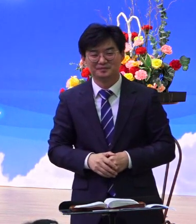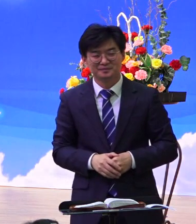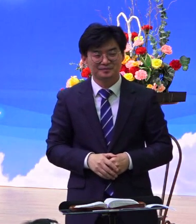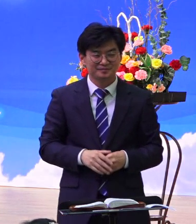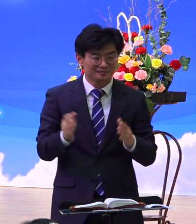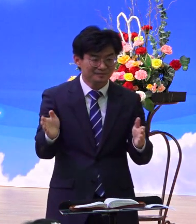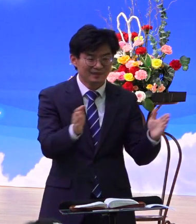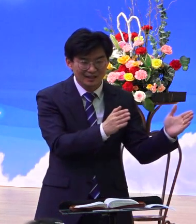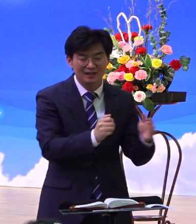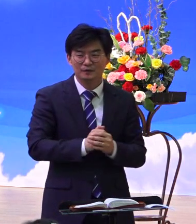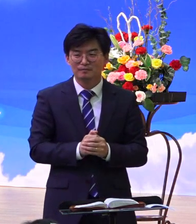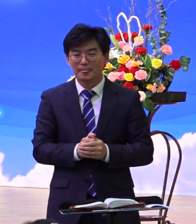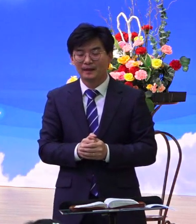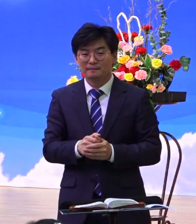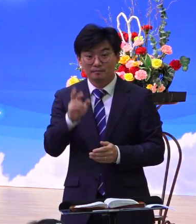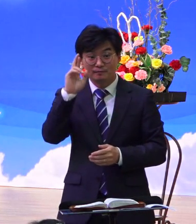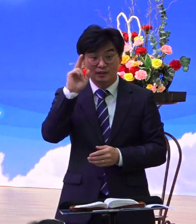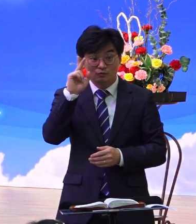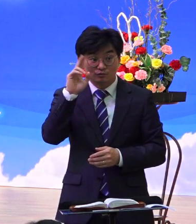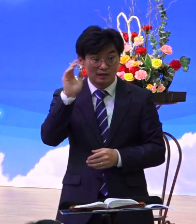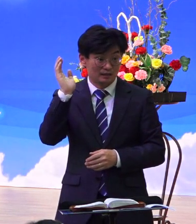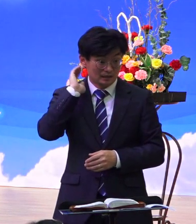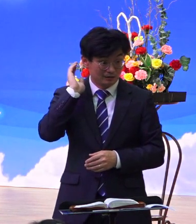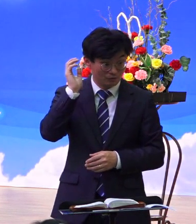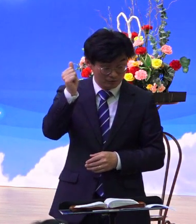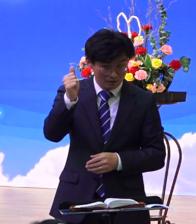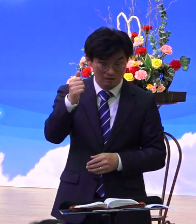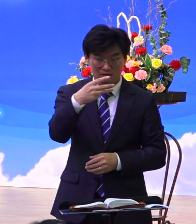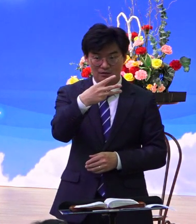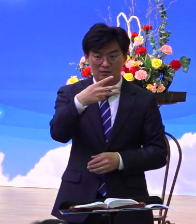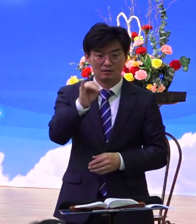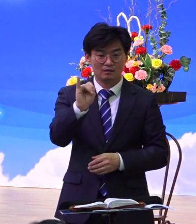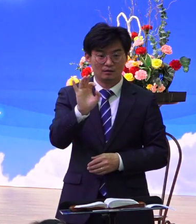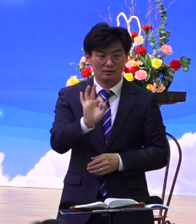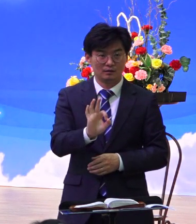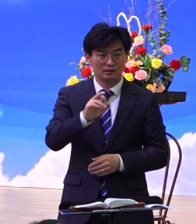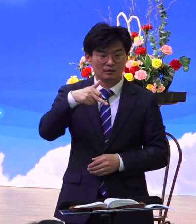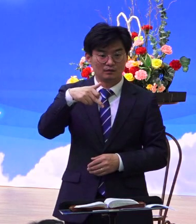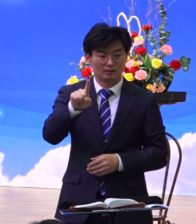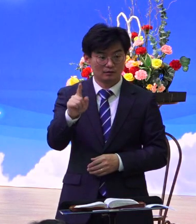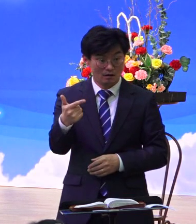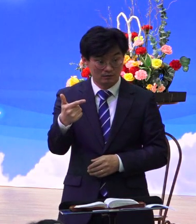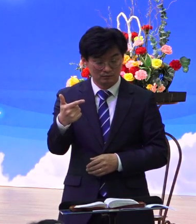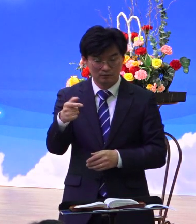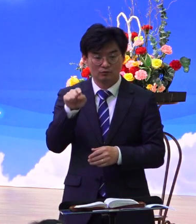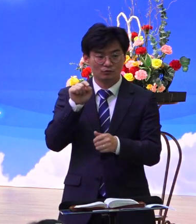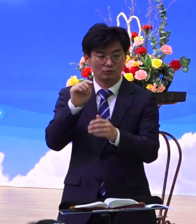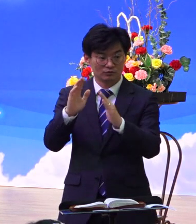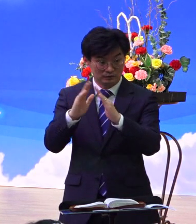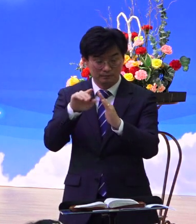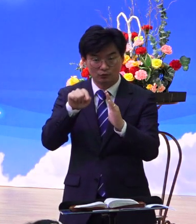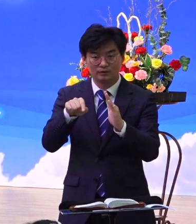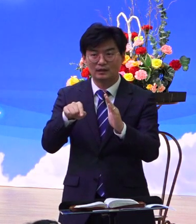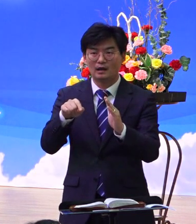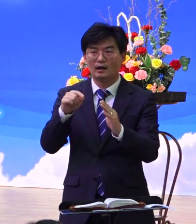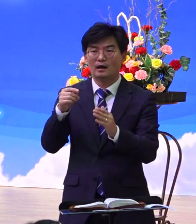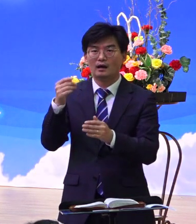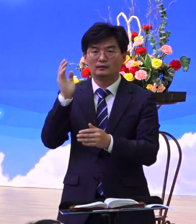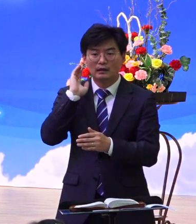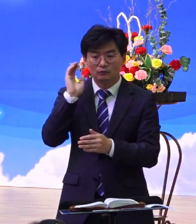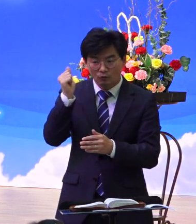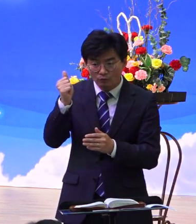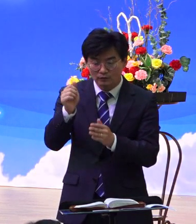가면 링컨 기념관이 있는데 그 링컨 기념관에 링컨이 사용했던 성경이 보관되어 있다고